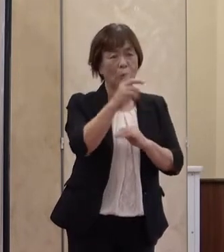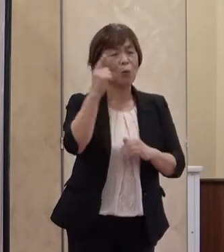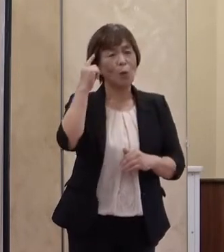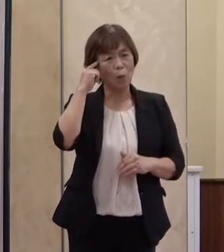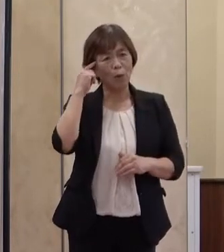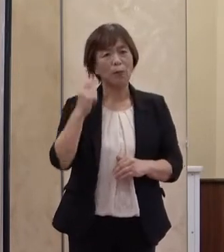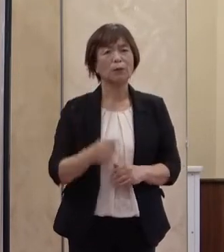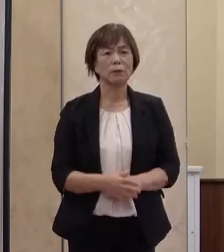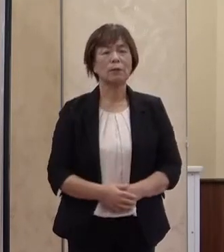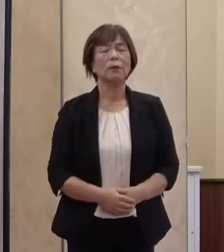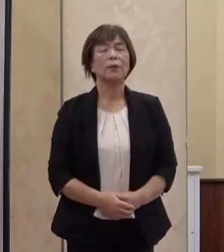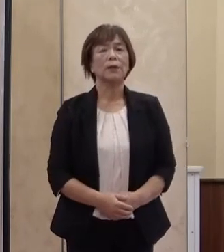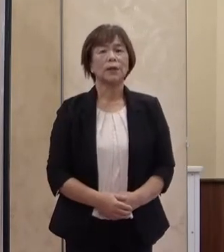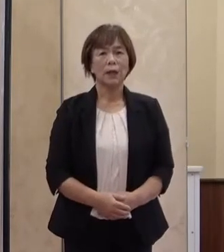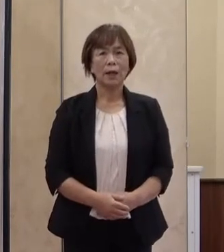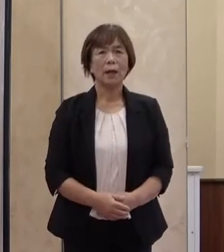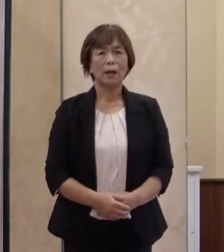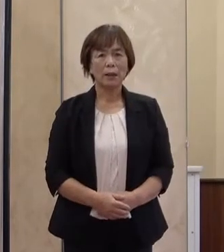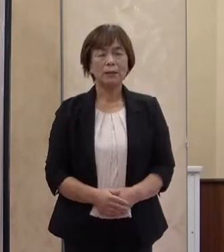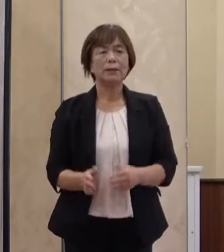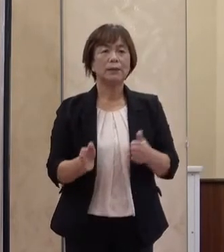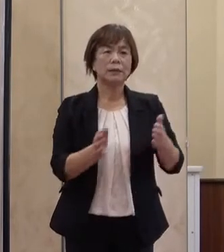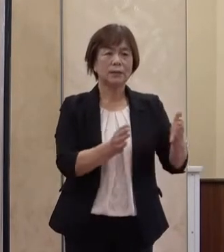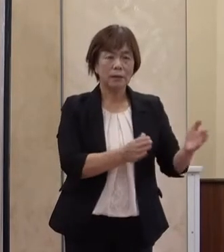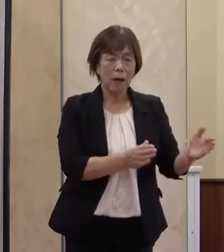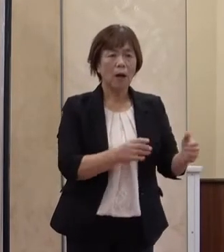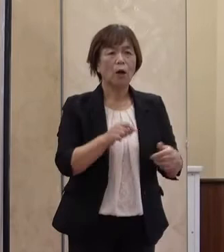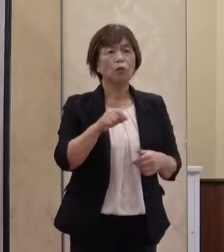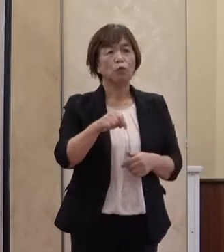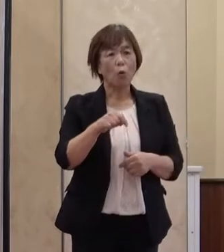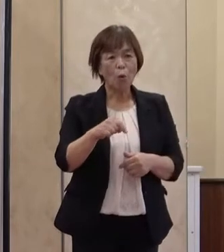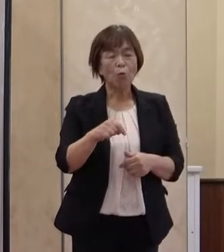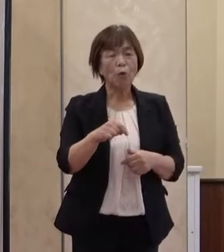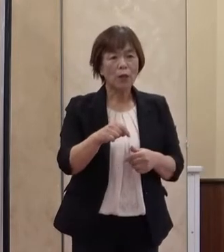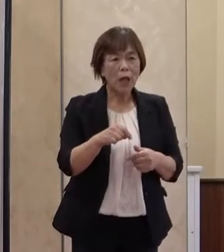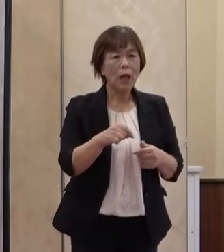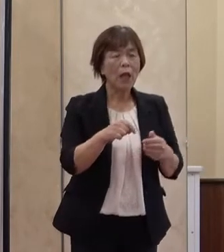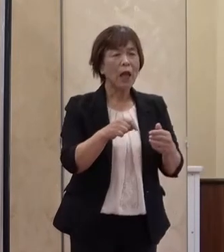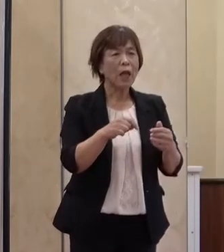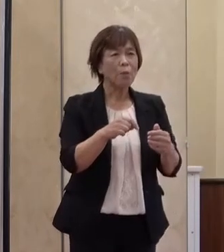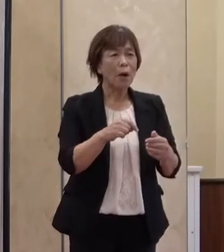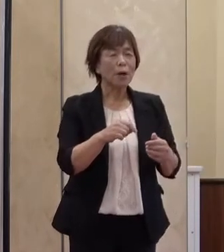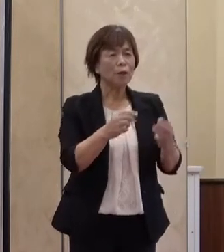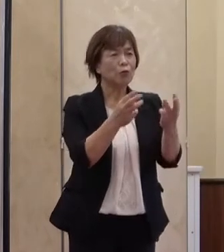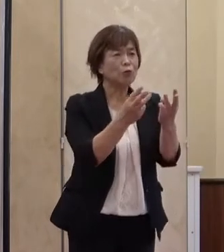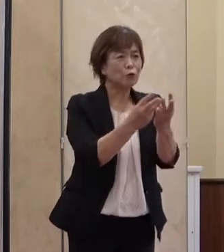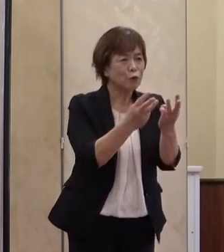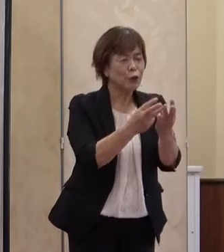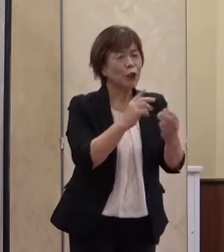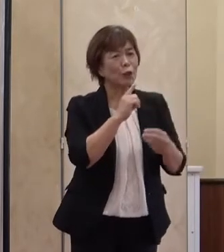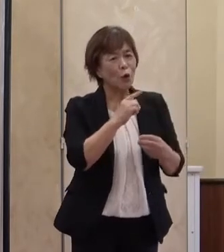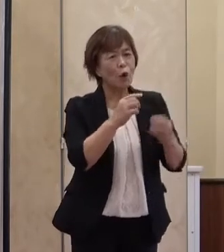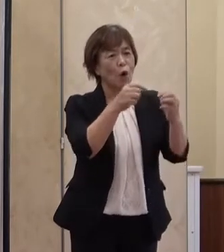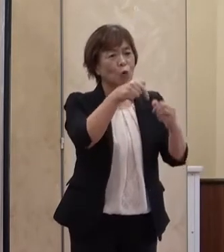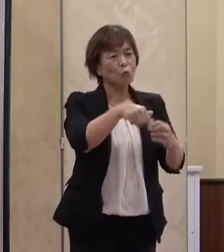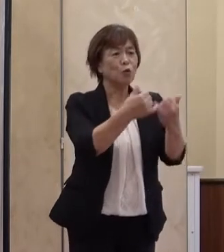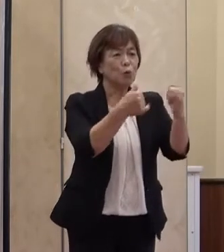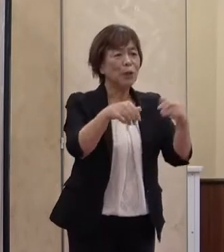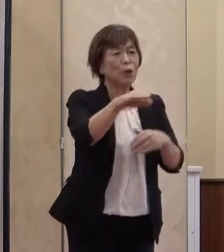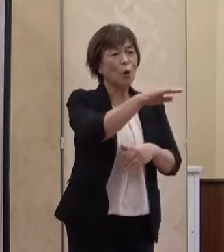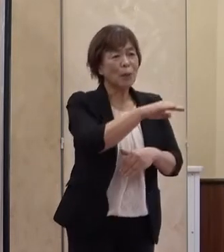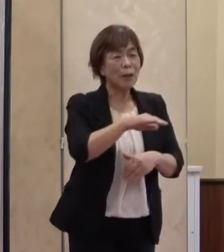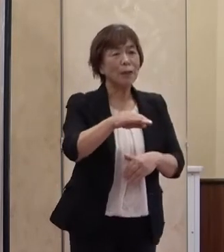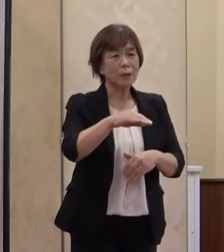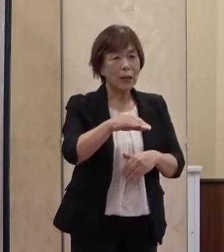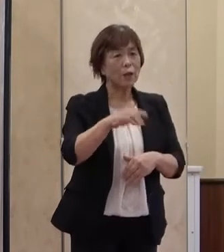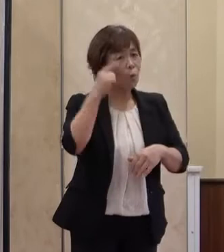います。で、じゃあそこで数字が出てくると、数字というか府民の皆さんの民意というのが明